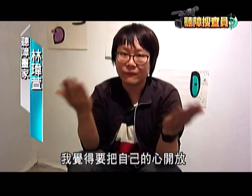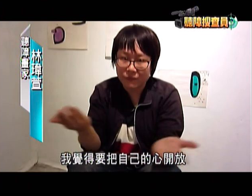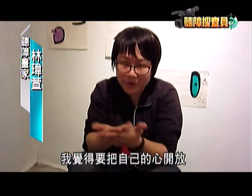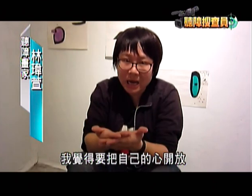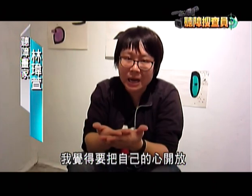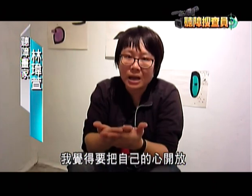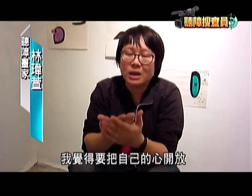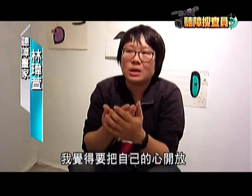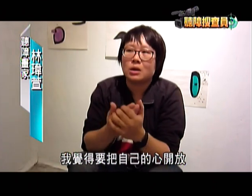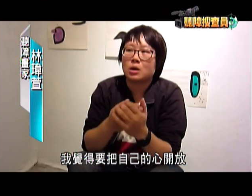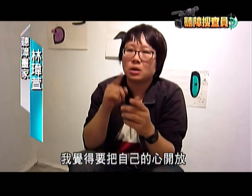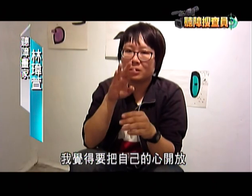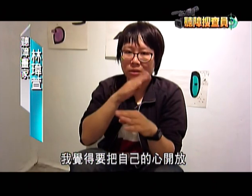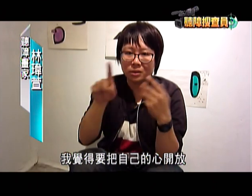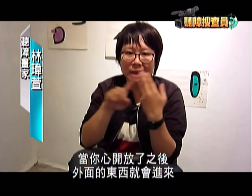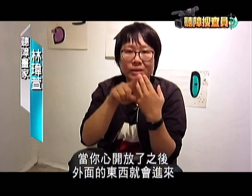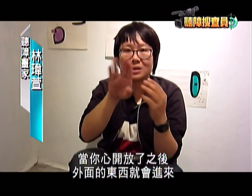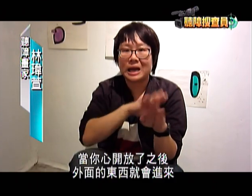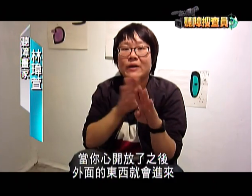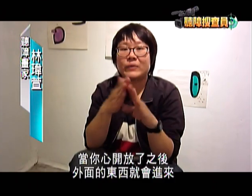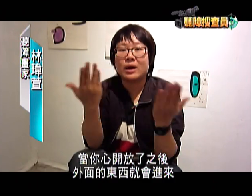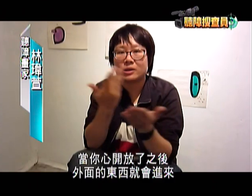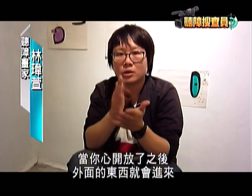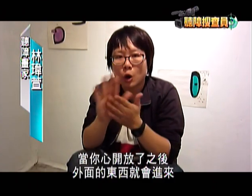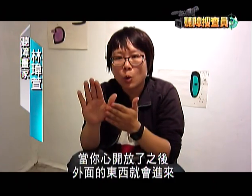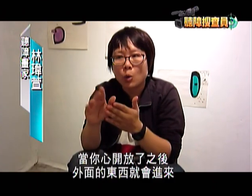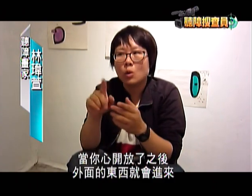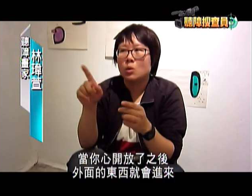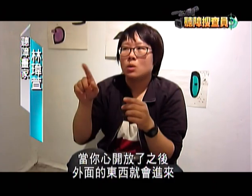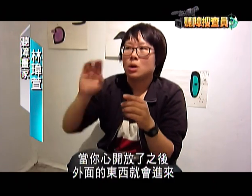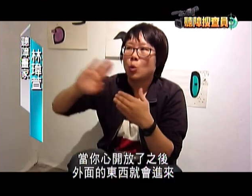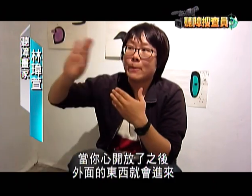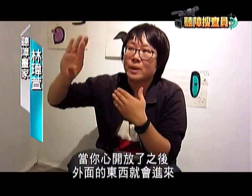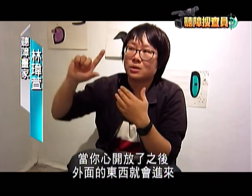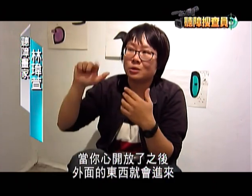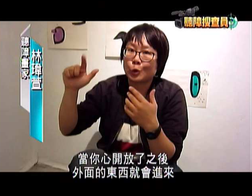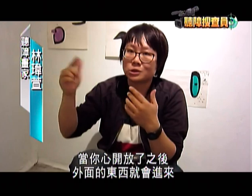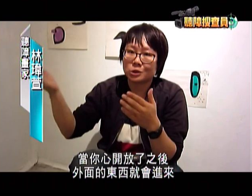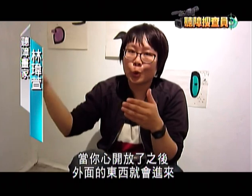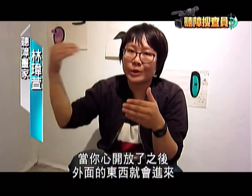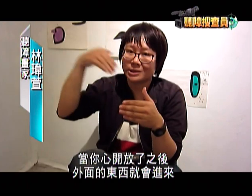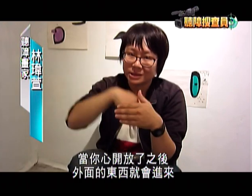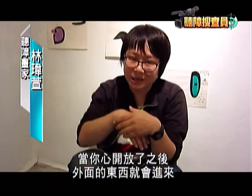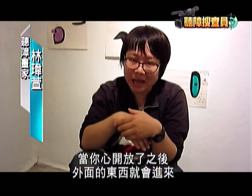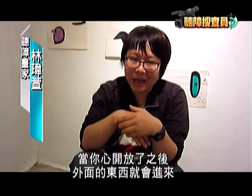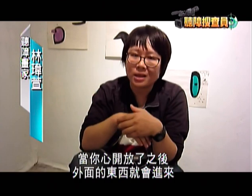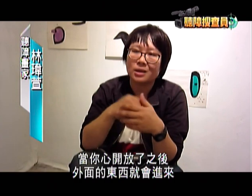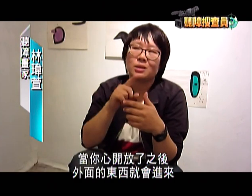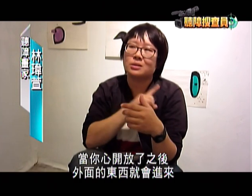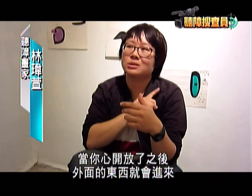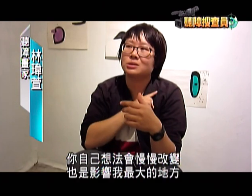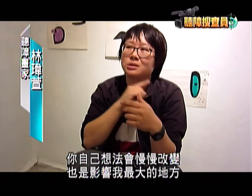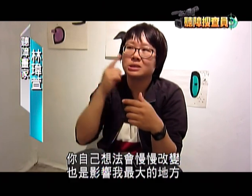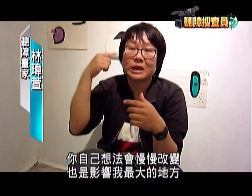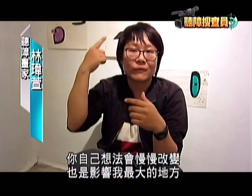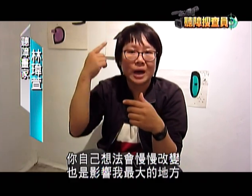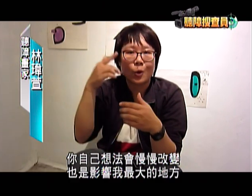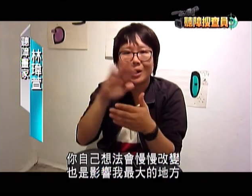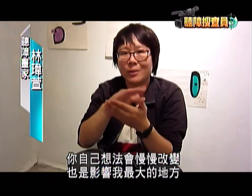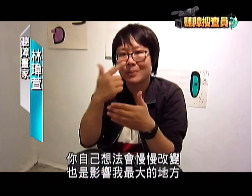法，当你卡法了以后，我们的东西就回去了，这个想法会慢慢